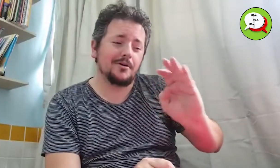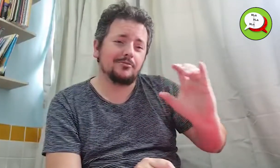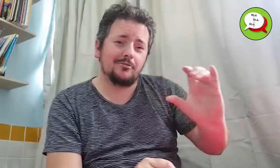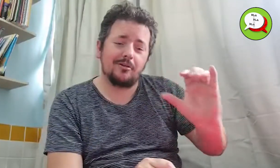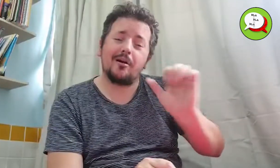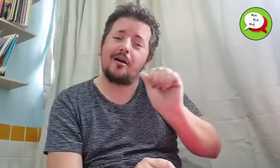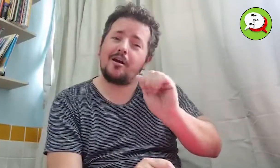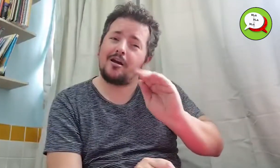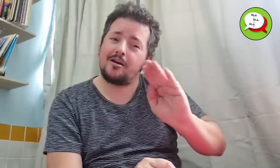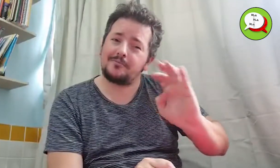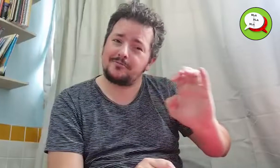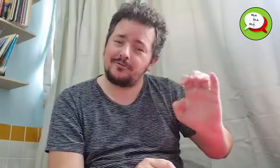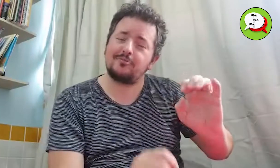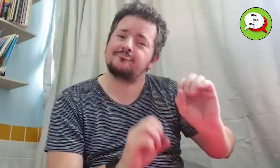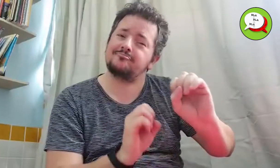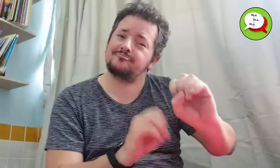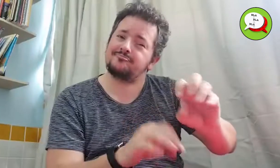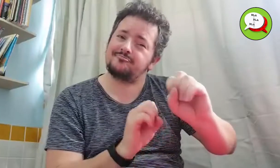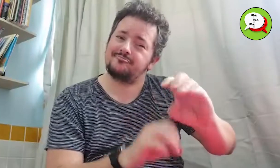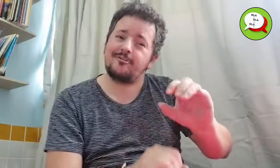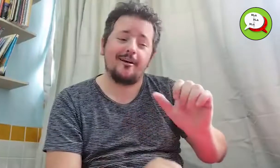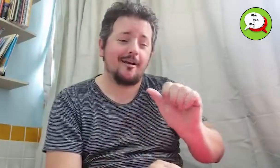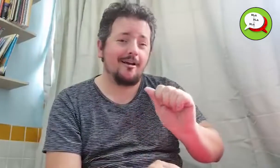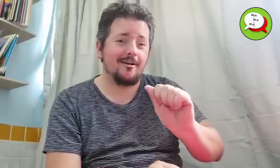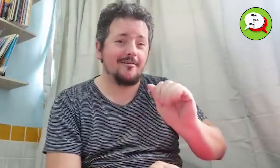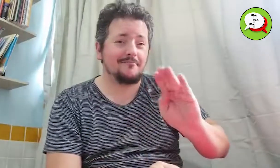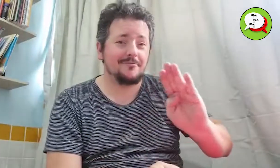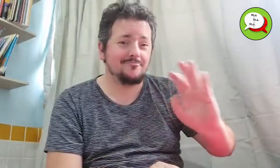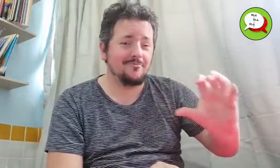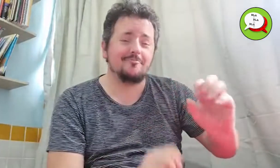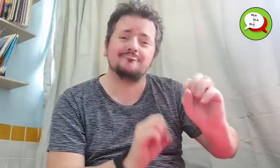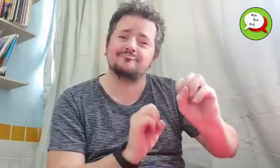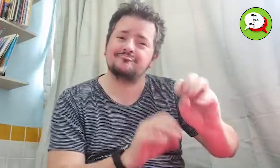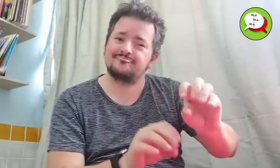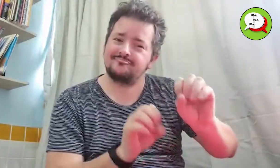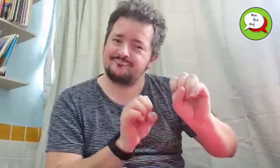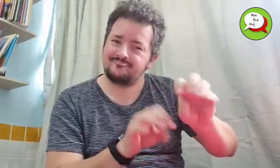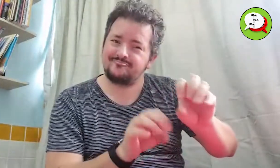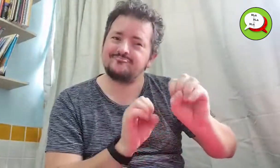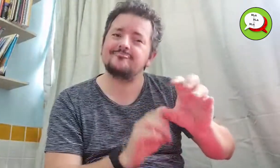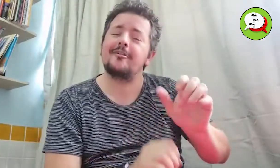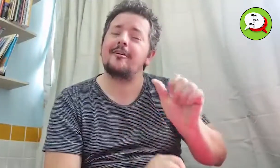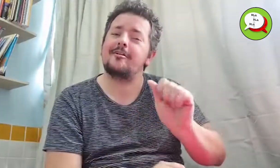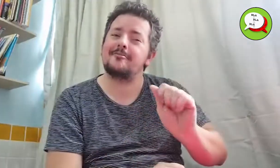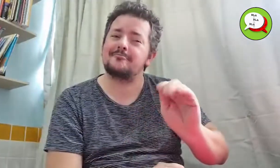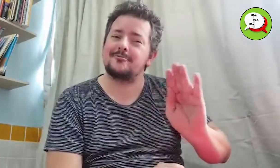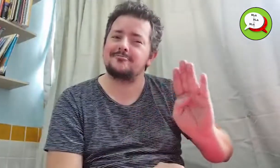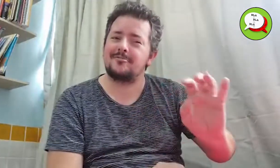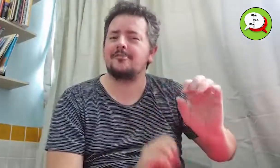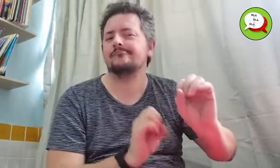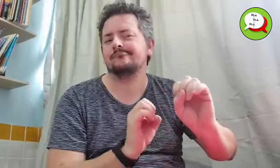O sinal de alfabetização. Então, ensinar o ABC.